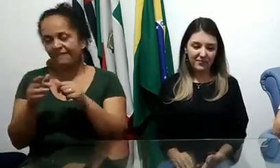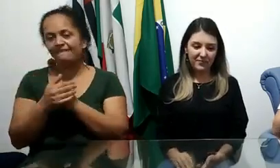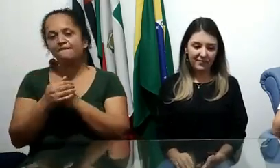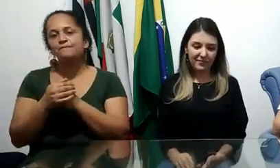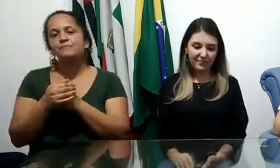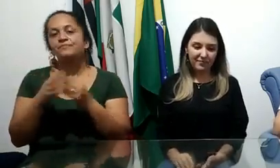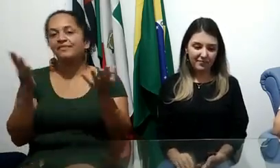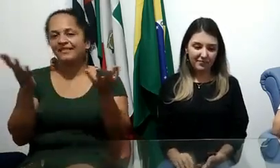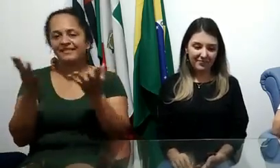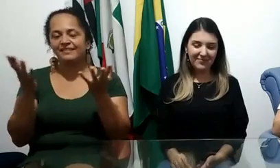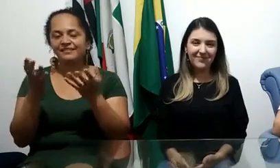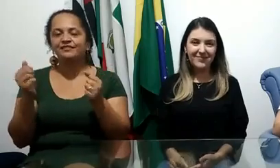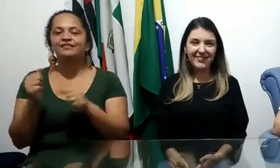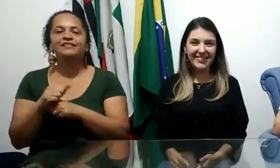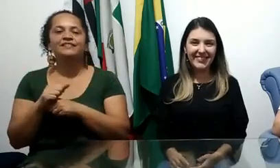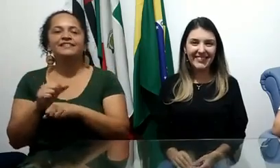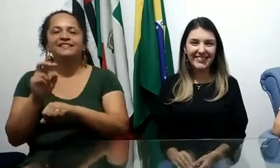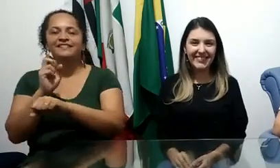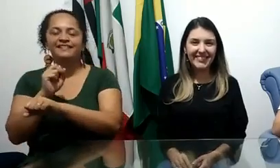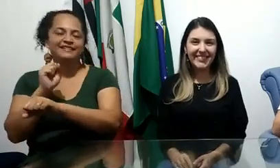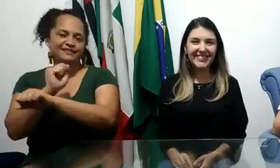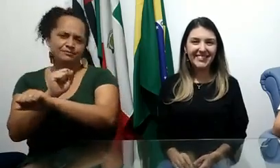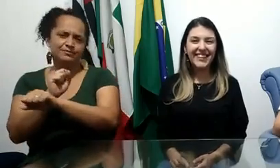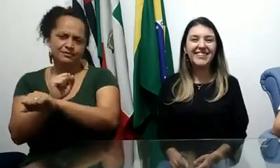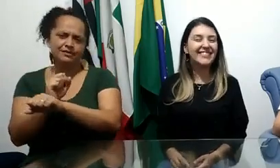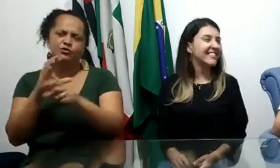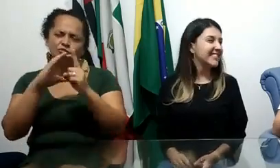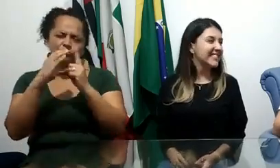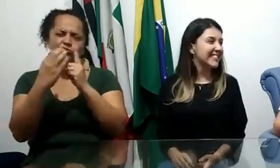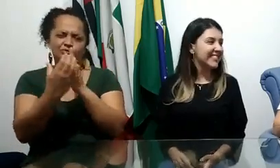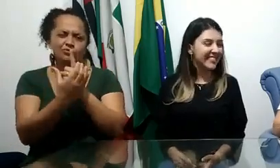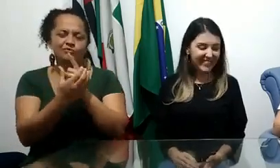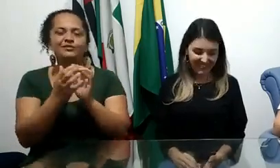a gente consegue matar um pouquinho a saudade nos cultos, não dá pra abraçar ainda,